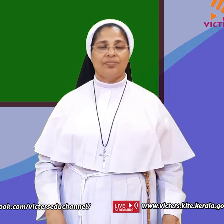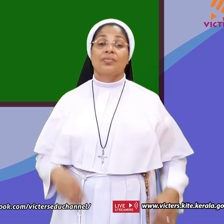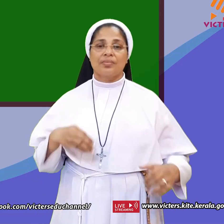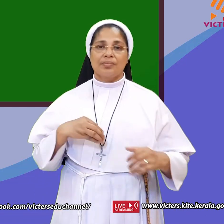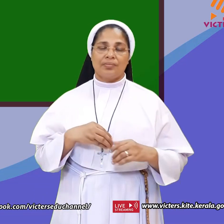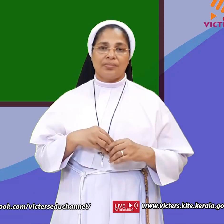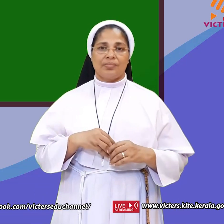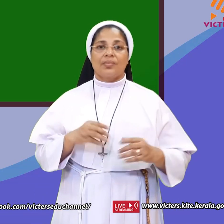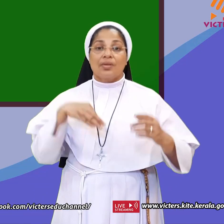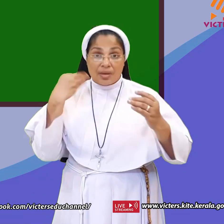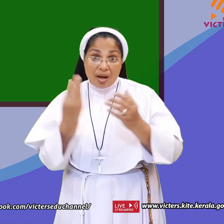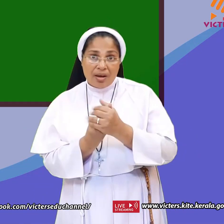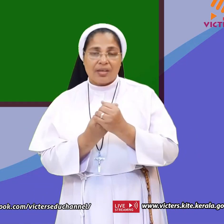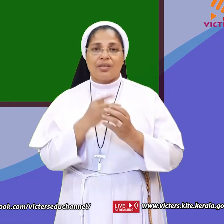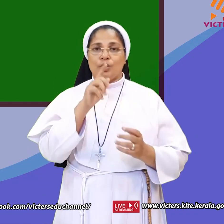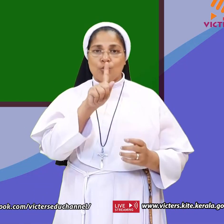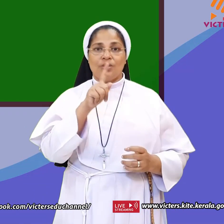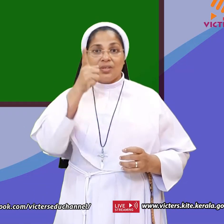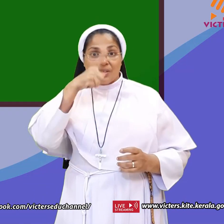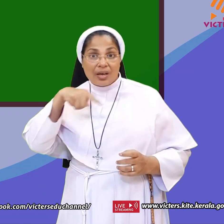ആകെ 160 മാർക്കിൻ്റെ